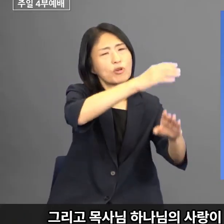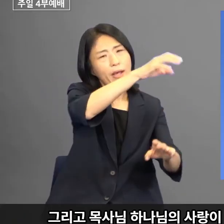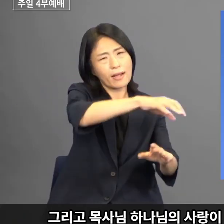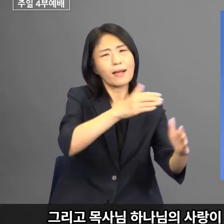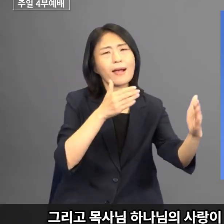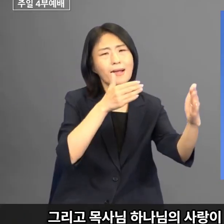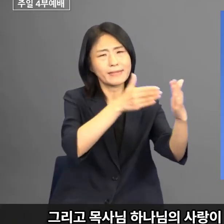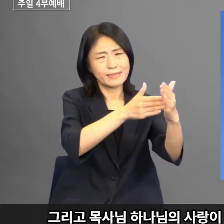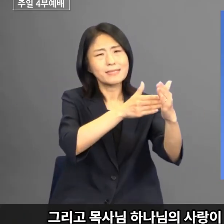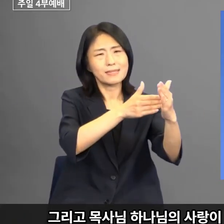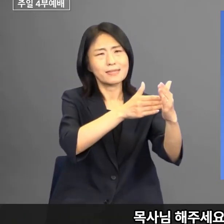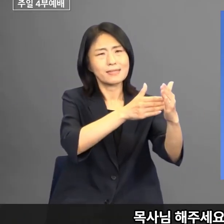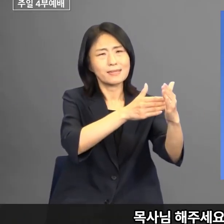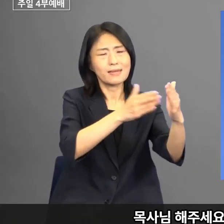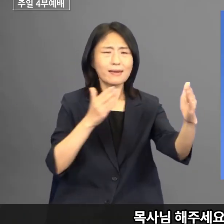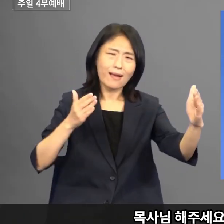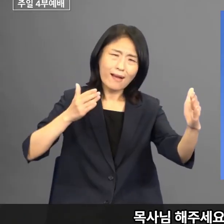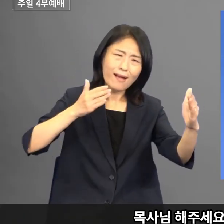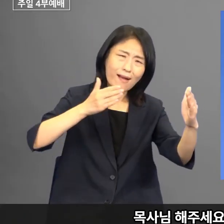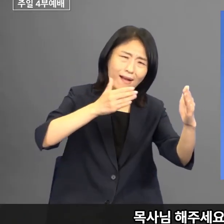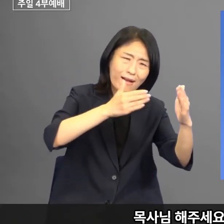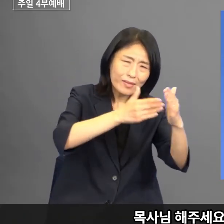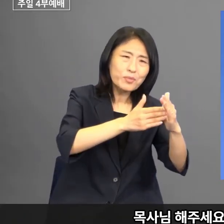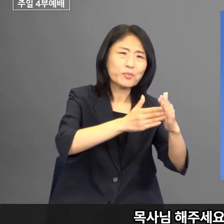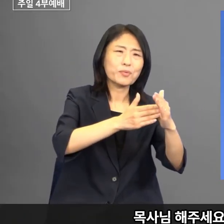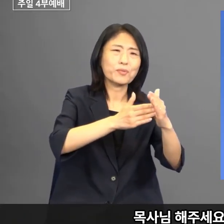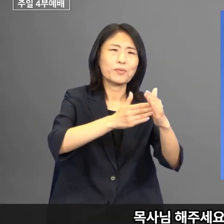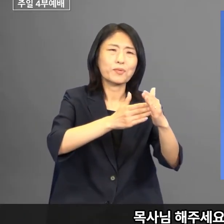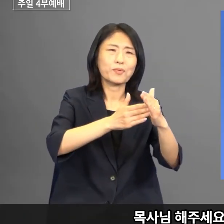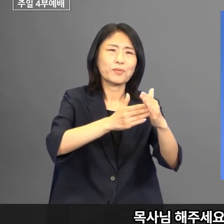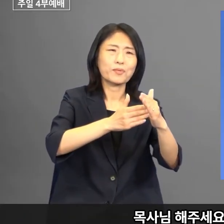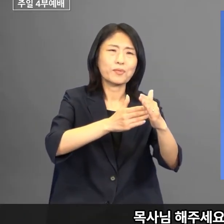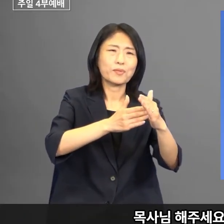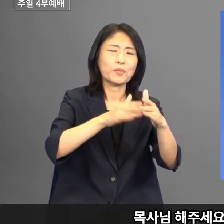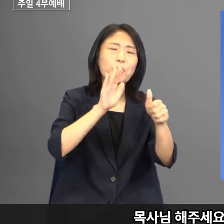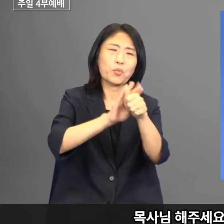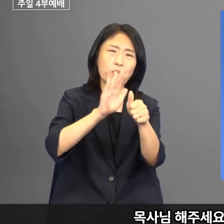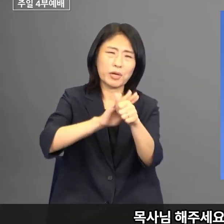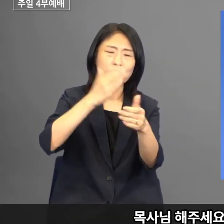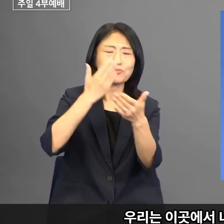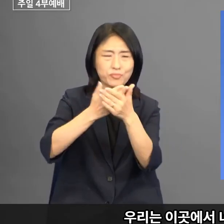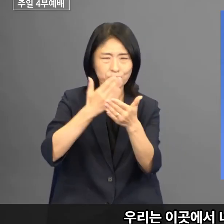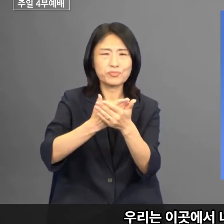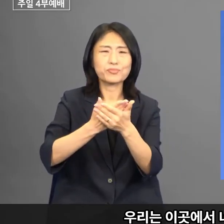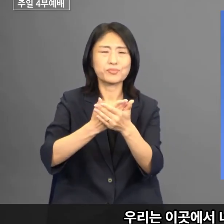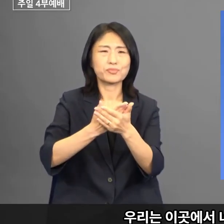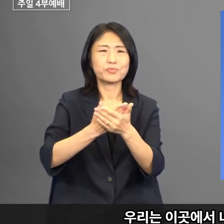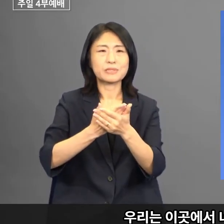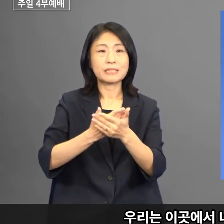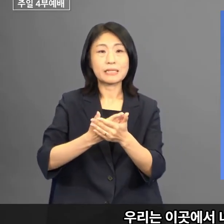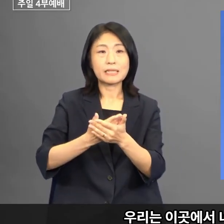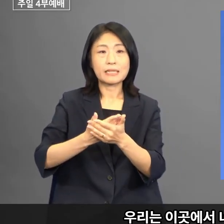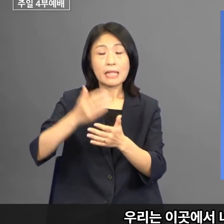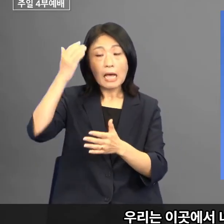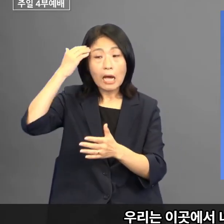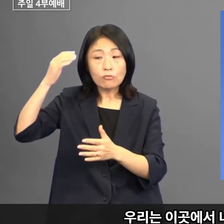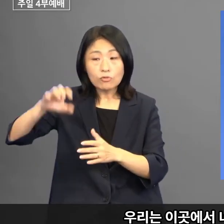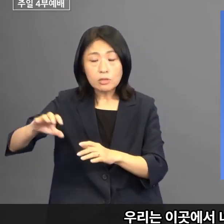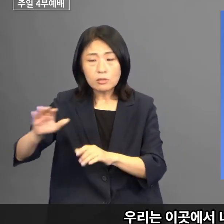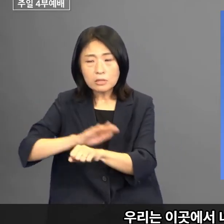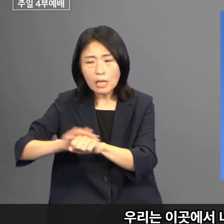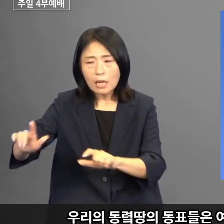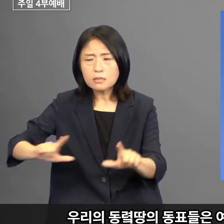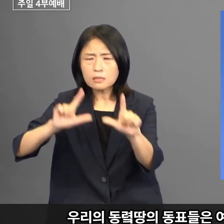북한까지 흘러갈 수 있도록 목사님 해주세요. 그렇게 힘써주세요. 우리는 이곳에서 너무나 잘 살고